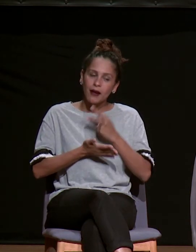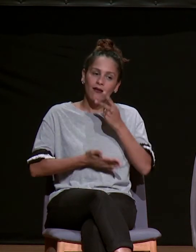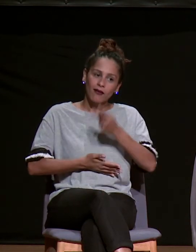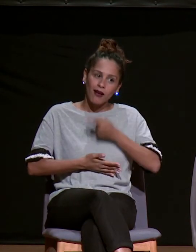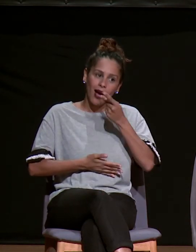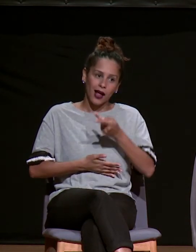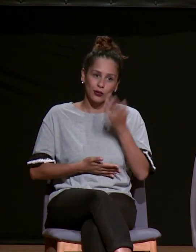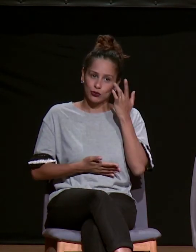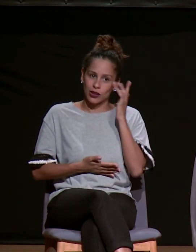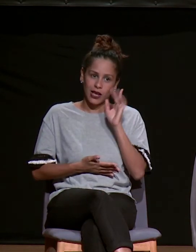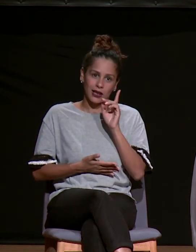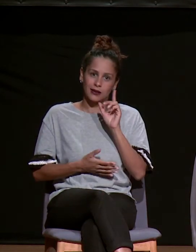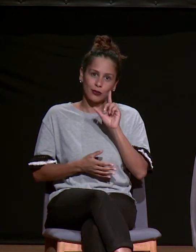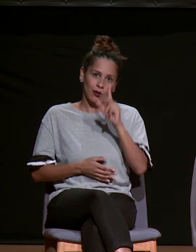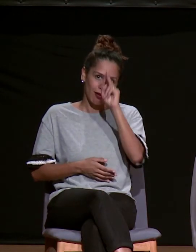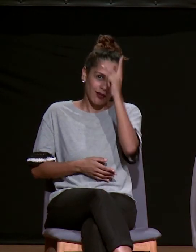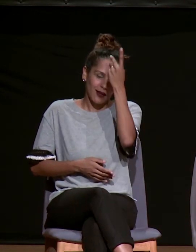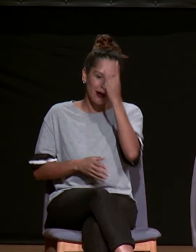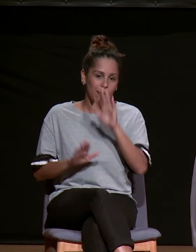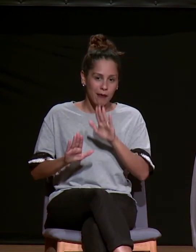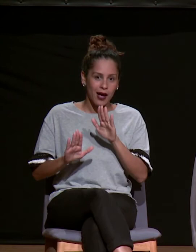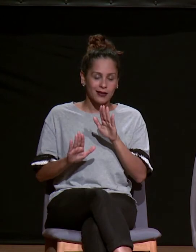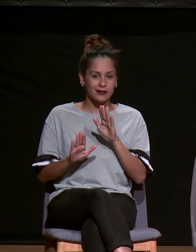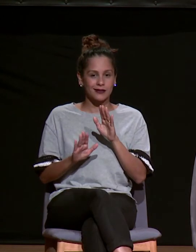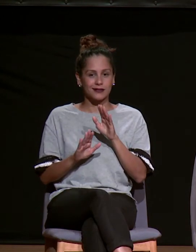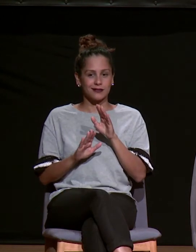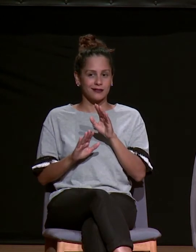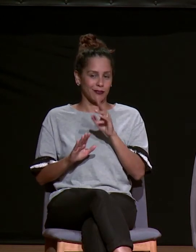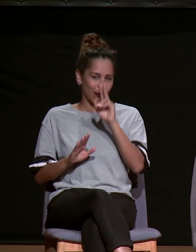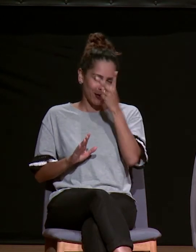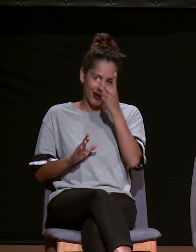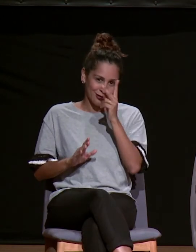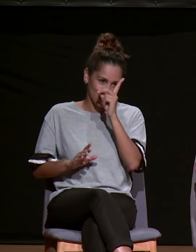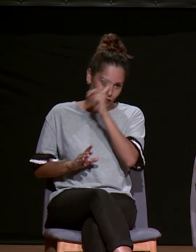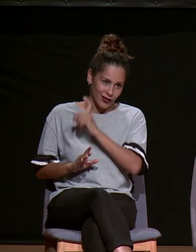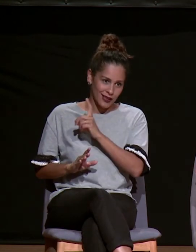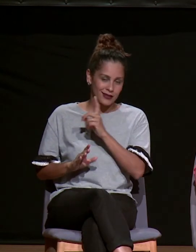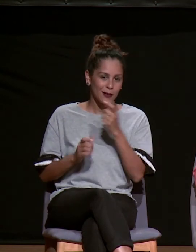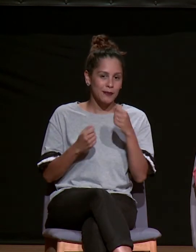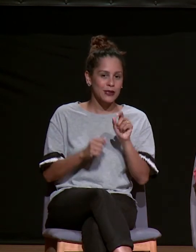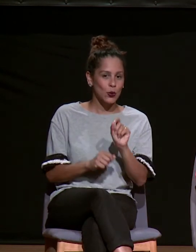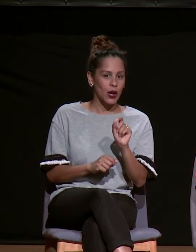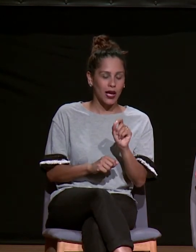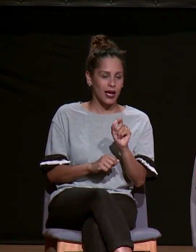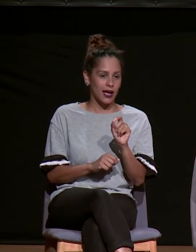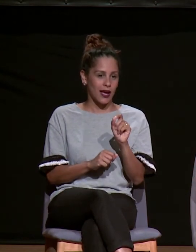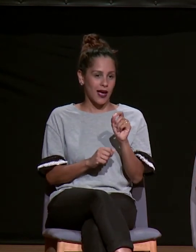difícil, é que a gente não deve acreditar nos artistas, né?